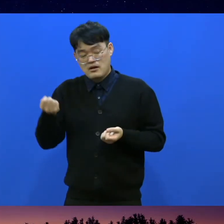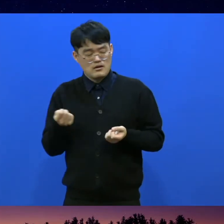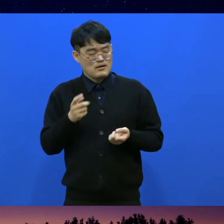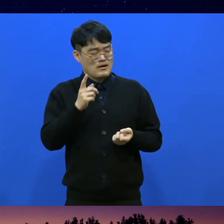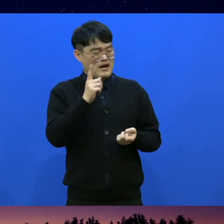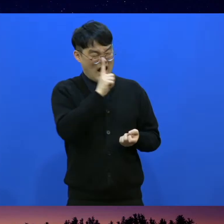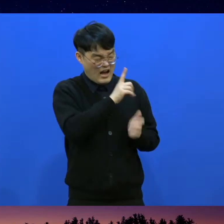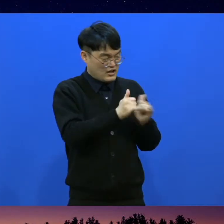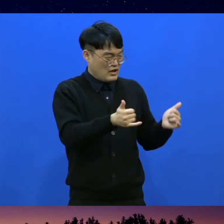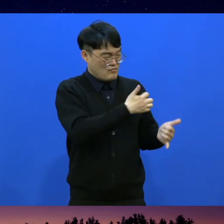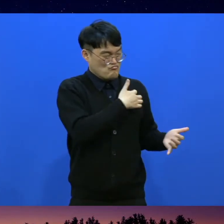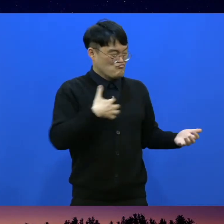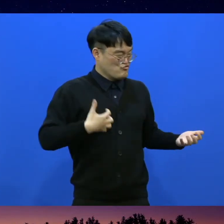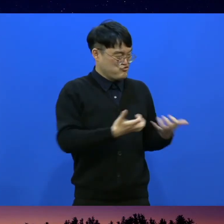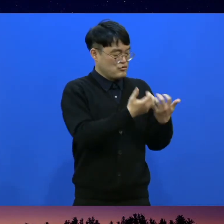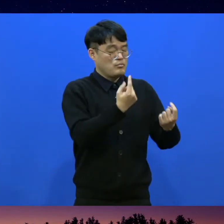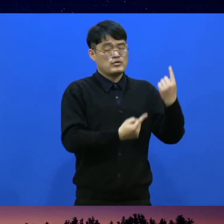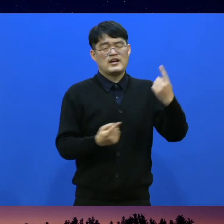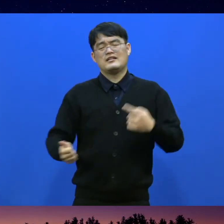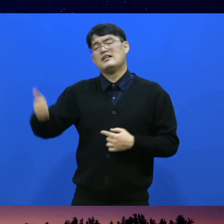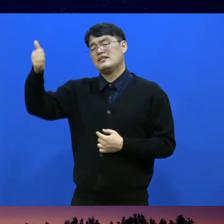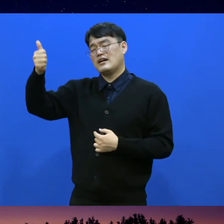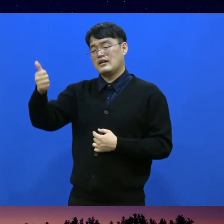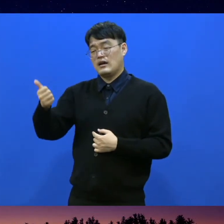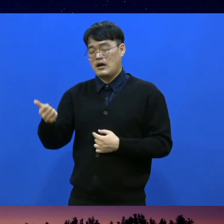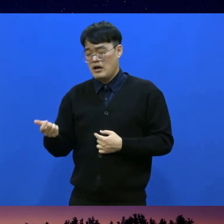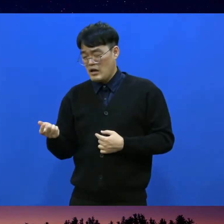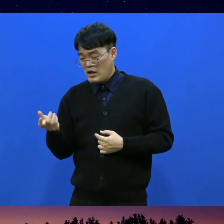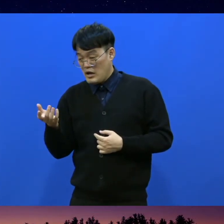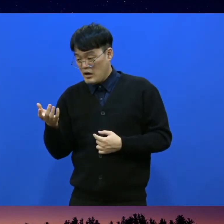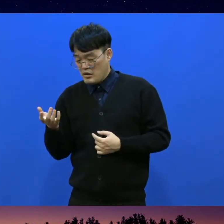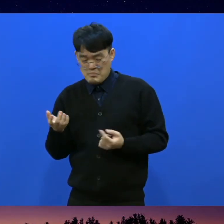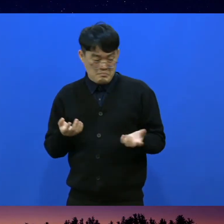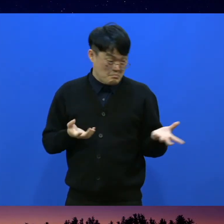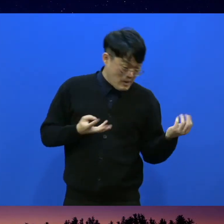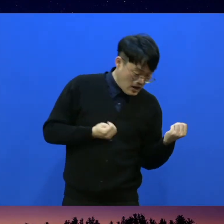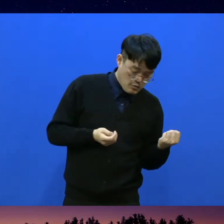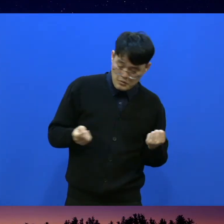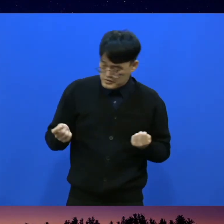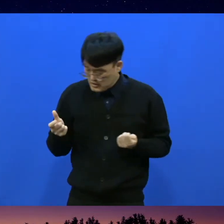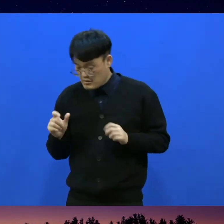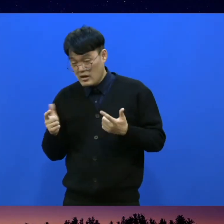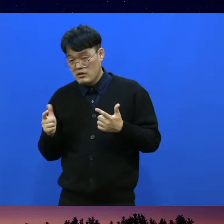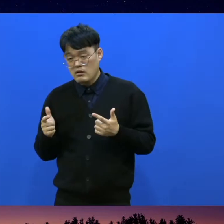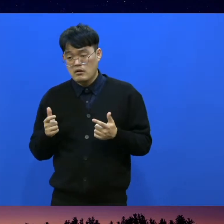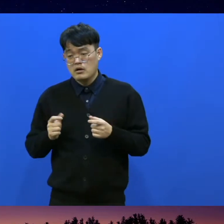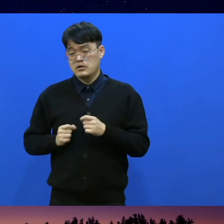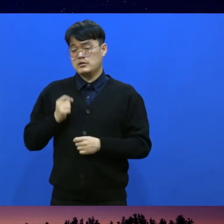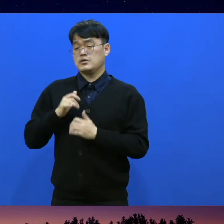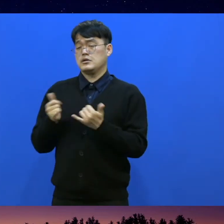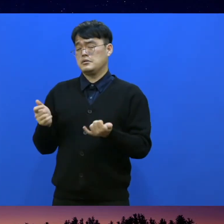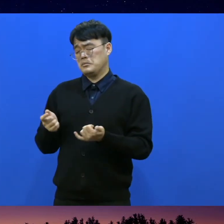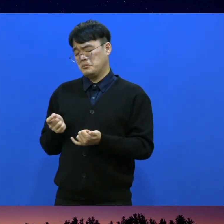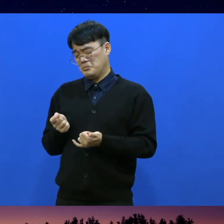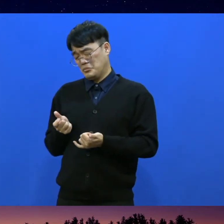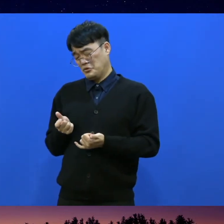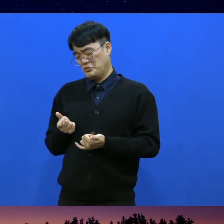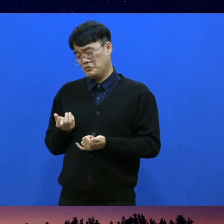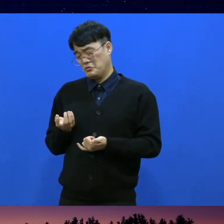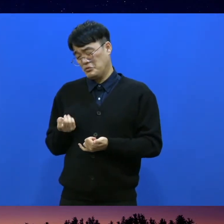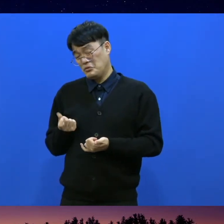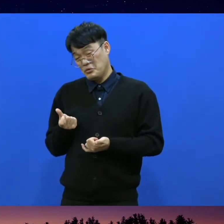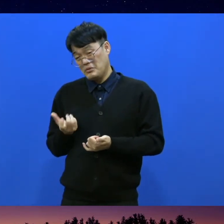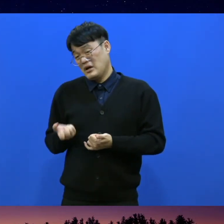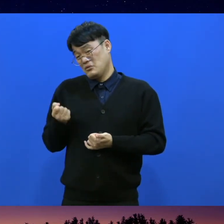무슨 얘기예요 여러분? 소유의 많고 적음이 우리의 삶을 결정하지 않는다는 거예요. 의인은 소유가 적어도 불행하지 않는다는